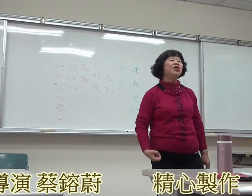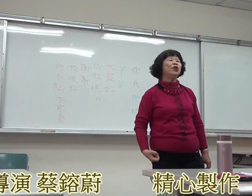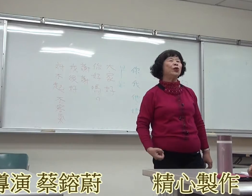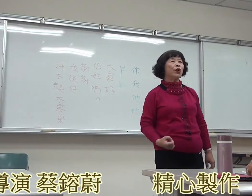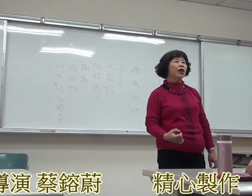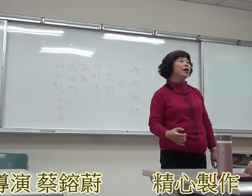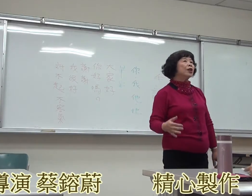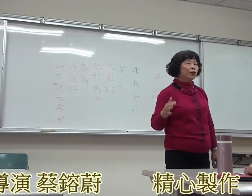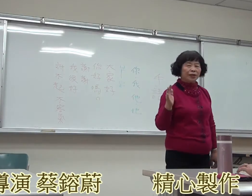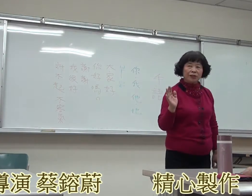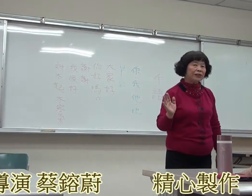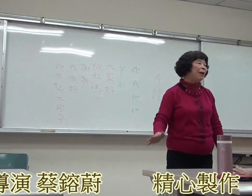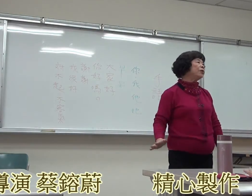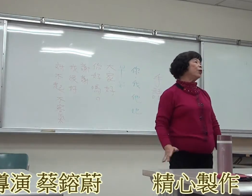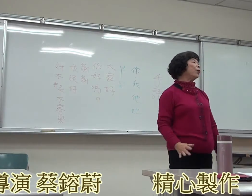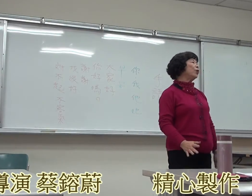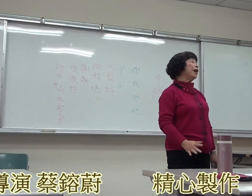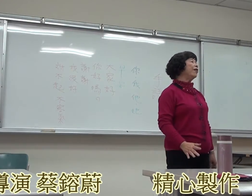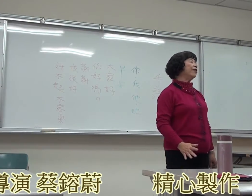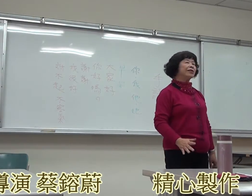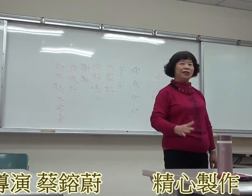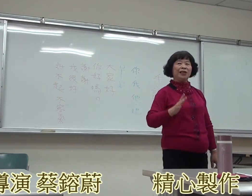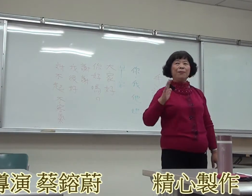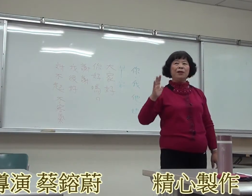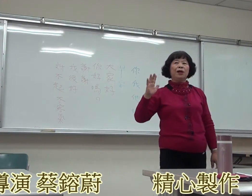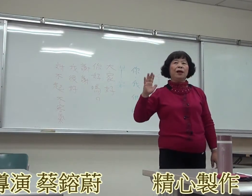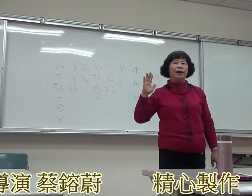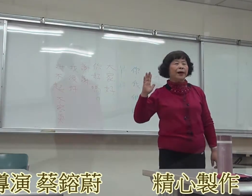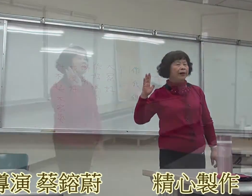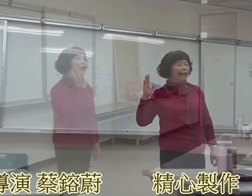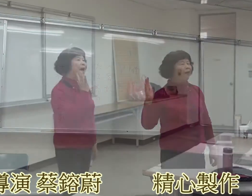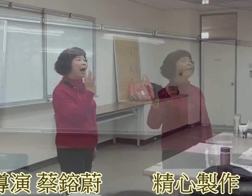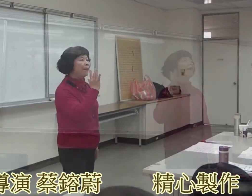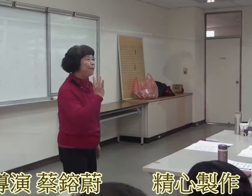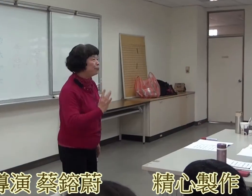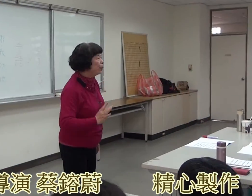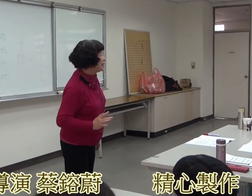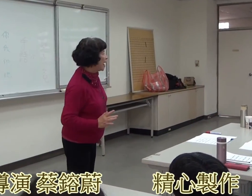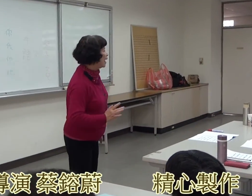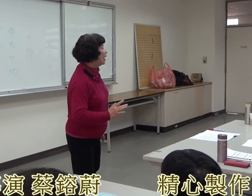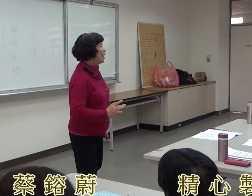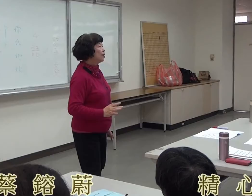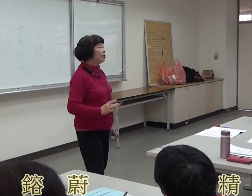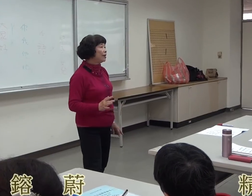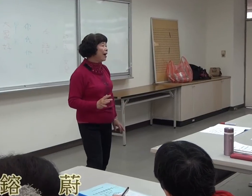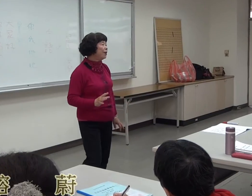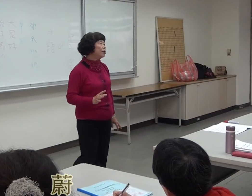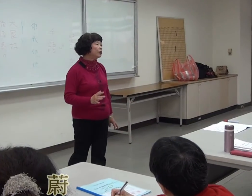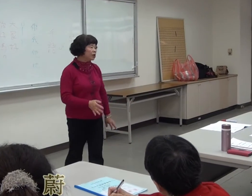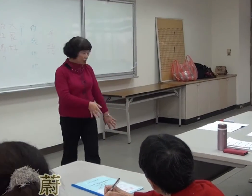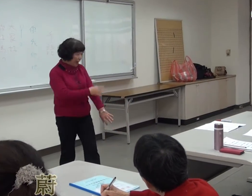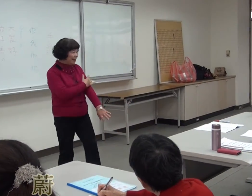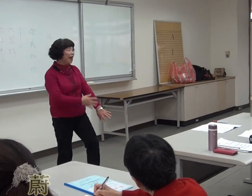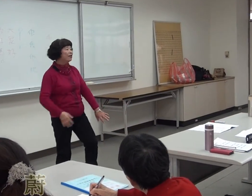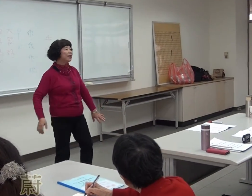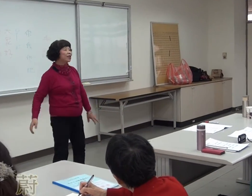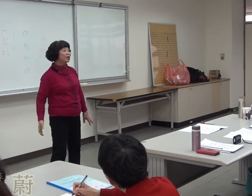成就，对不对？所以他们就不要了，是他们，后来不会讲，所以他们就只看到那个主